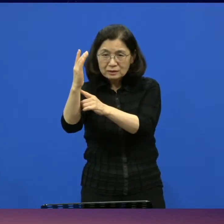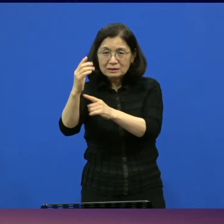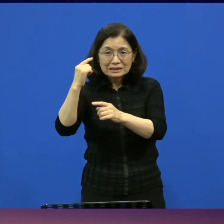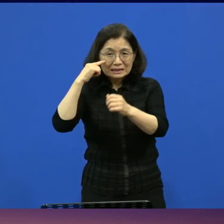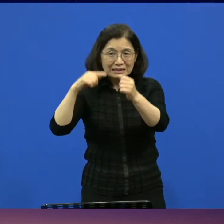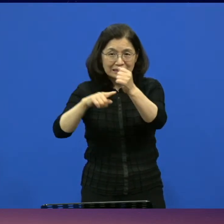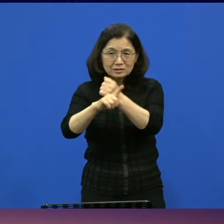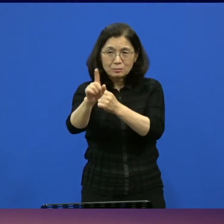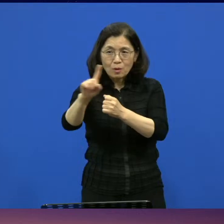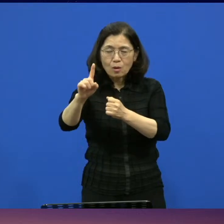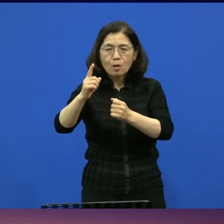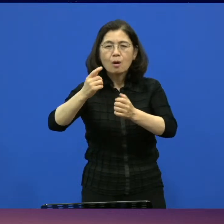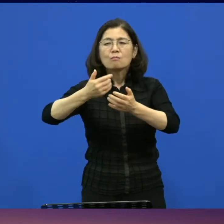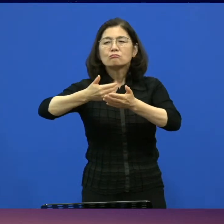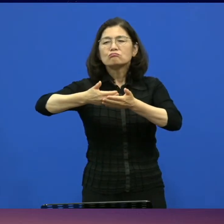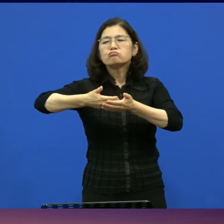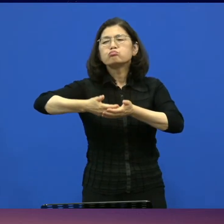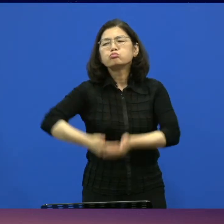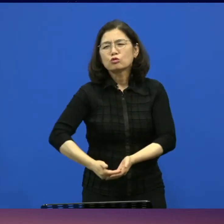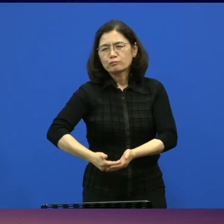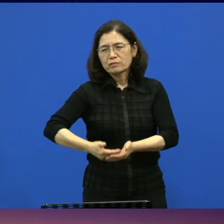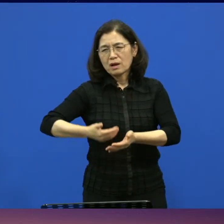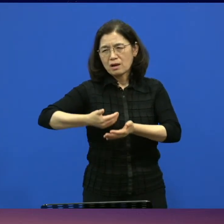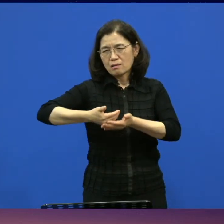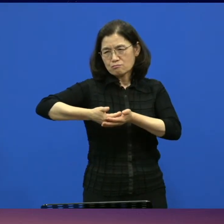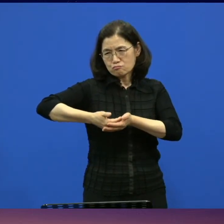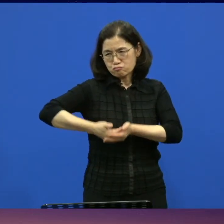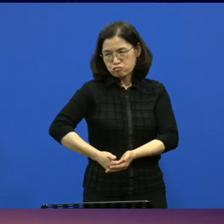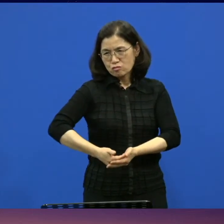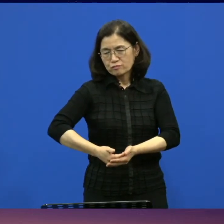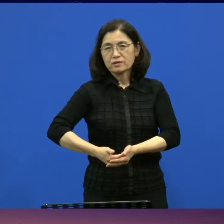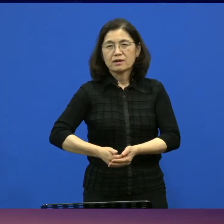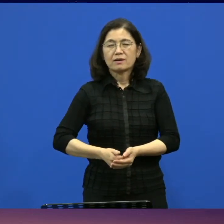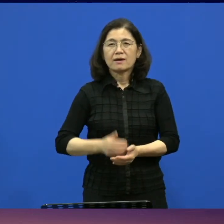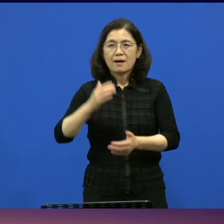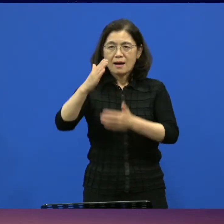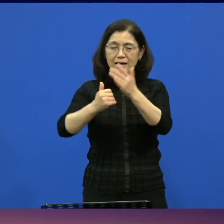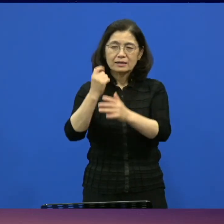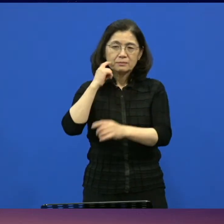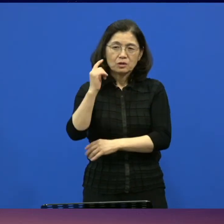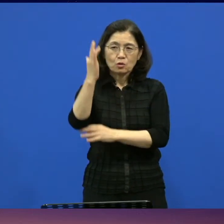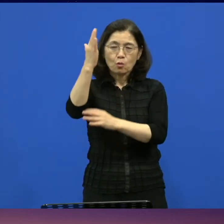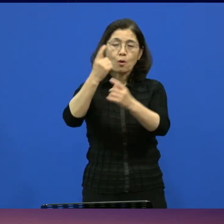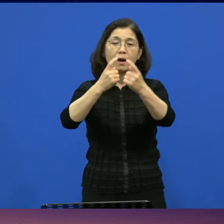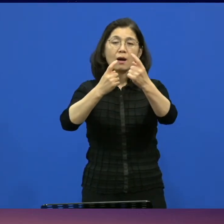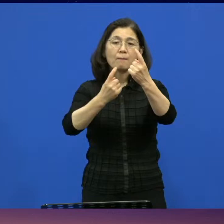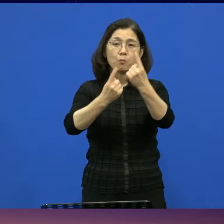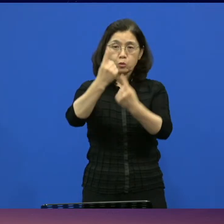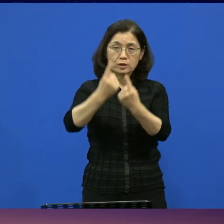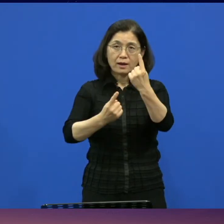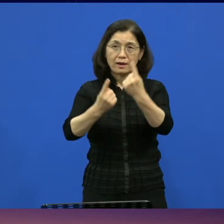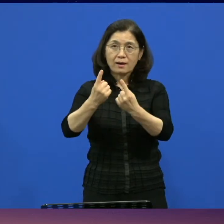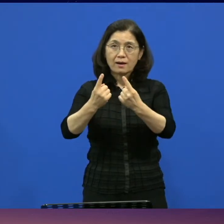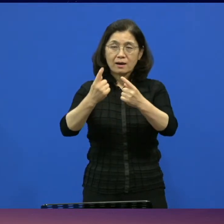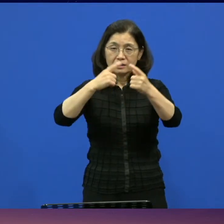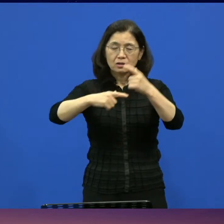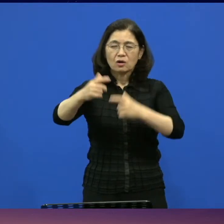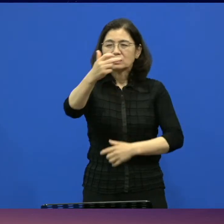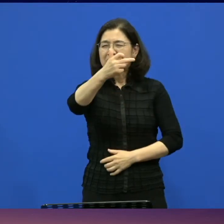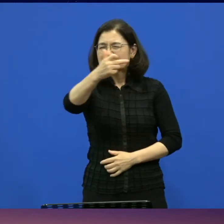자, 이게 뭘 얘기합니까? 이 하나님의 영광보다 더 큰 것은